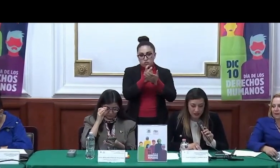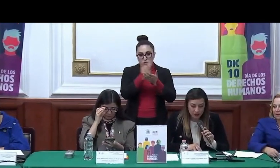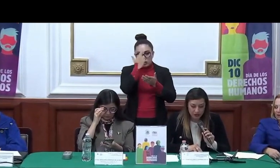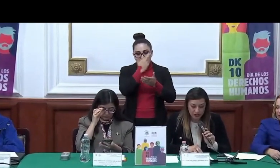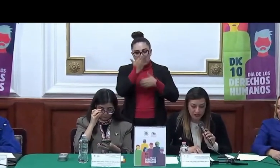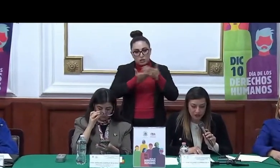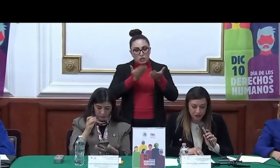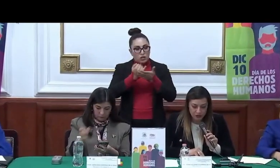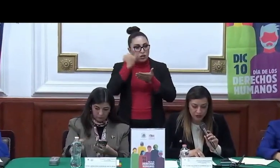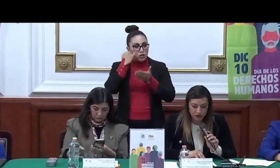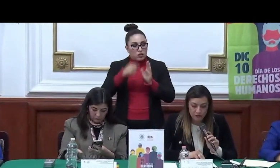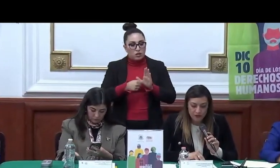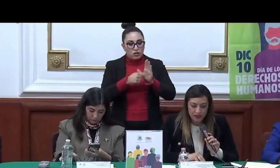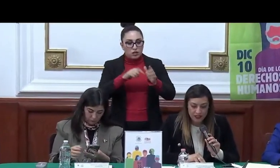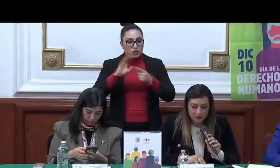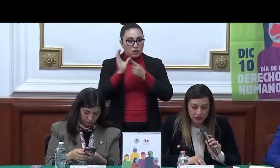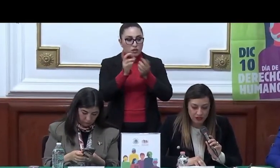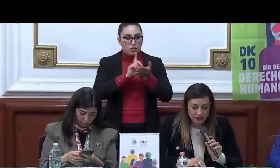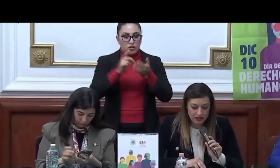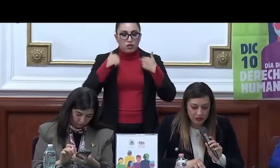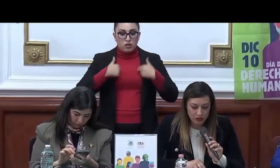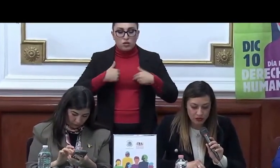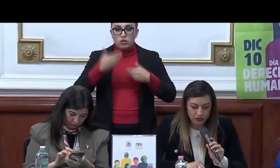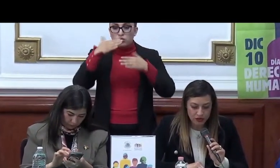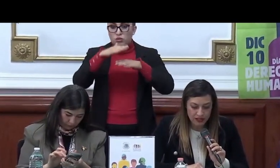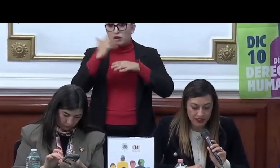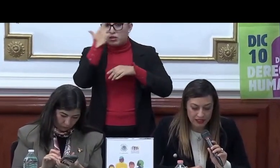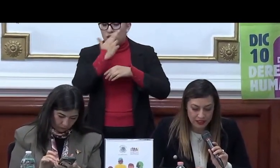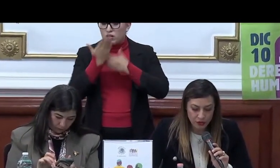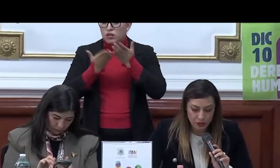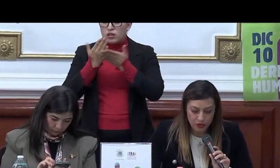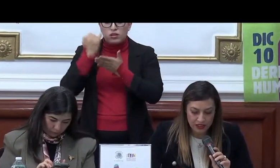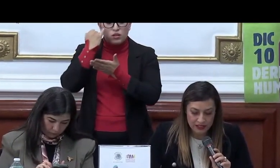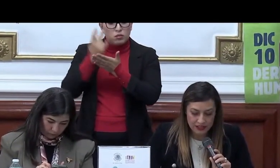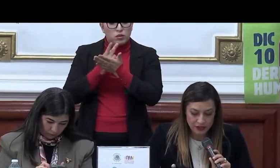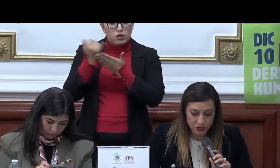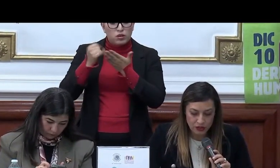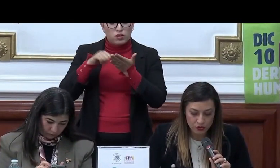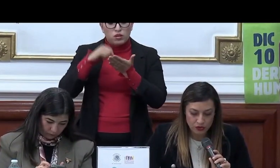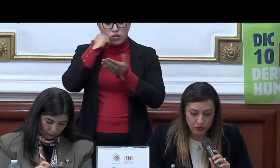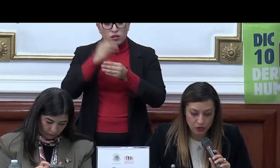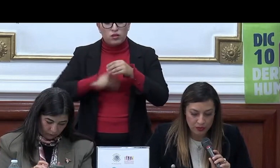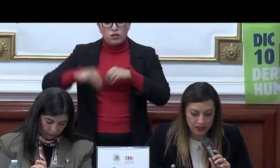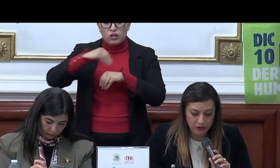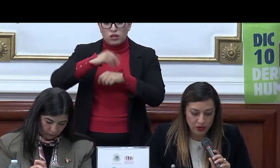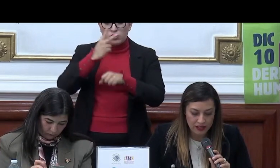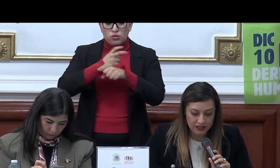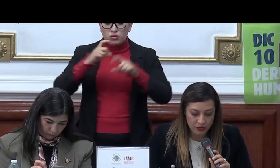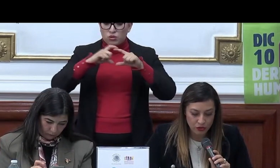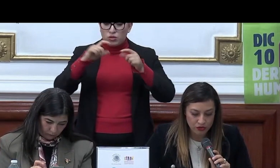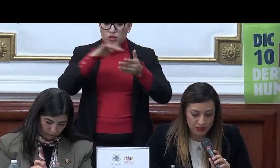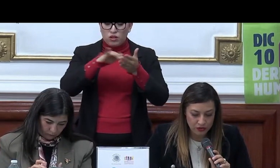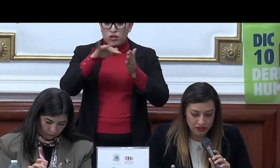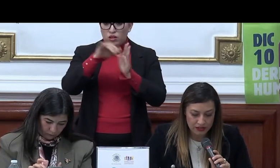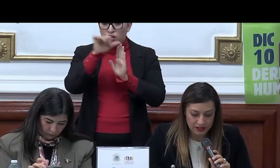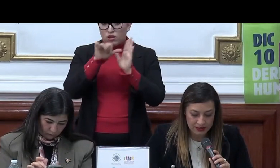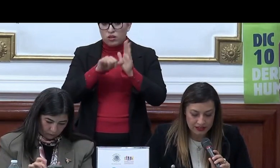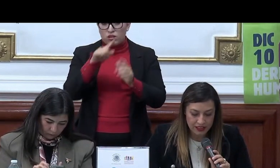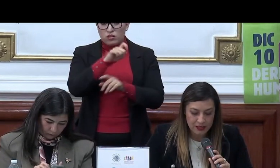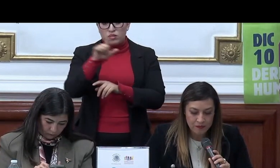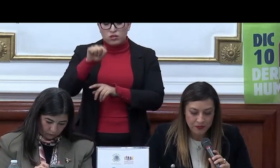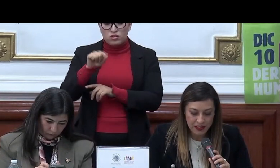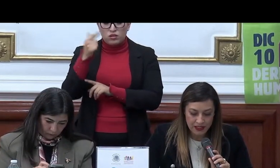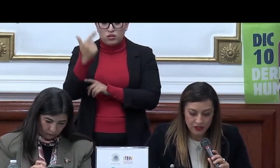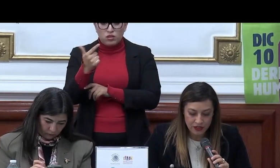presenta la Comisión de Derechos Humanos respecto a la iniciativa con proyecto de decreto por el que se adiciona un segundo párrafo al artículo